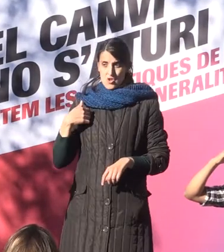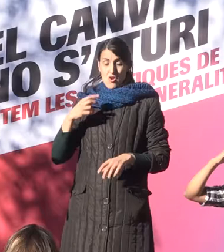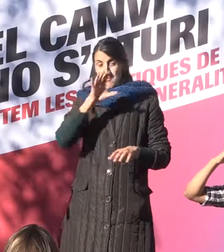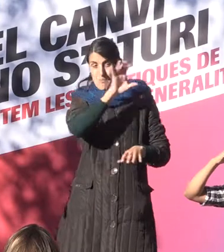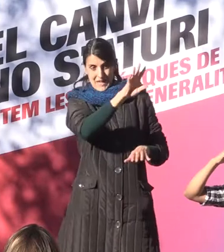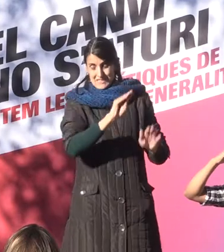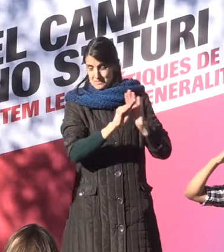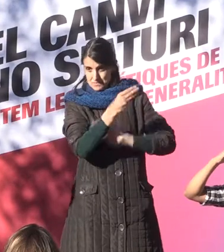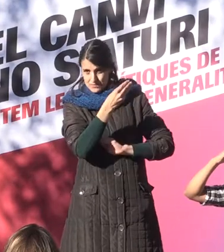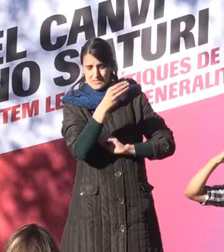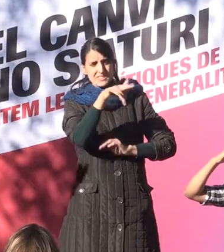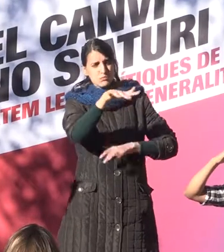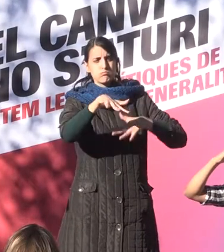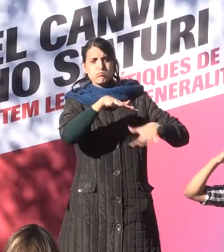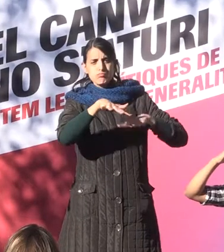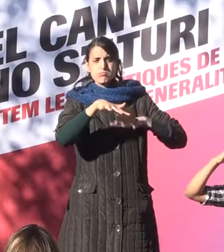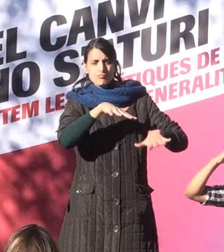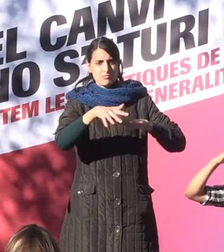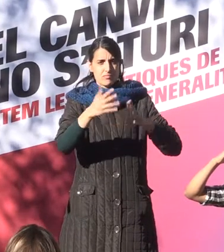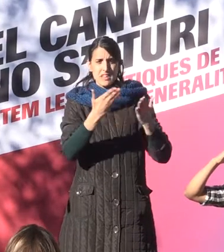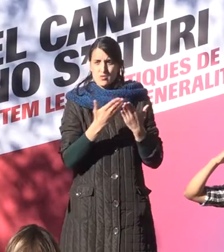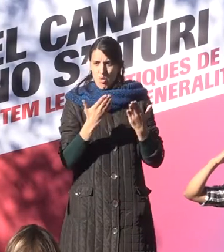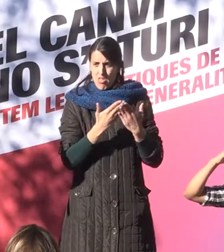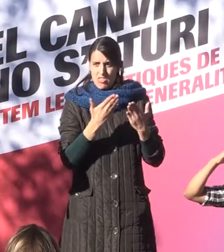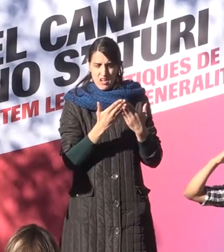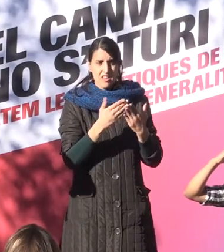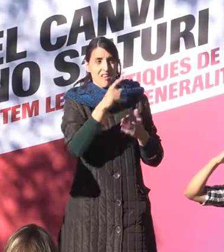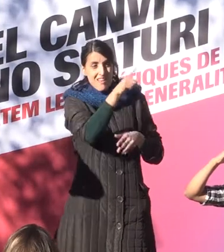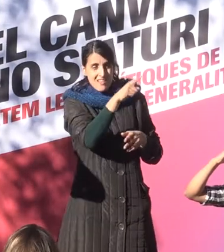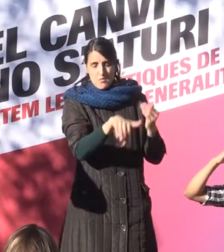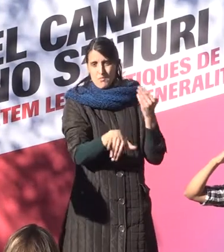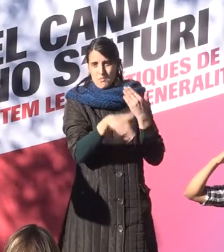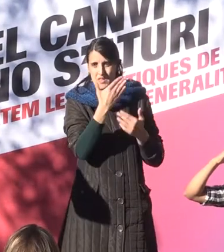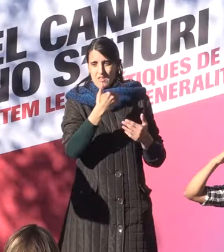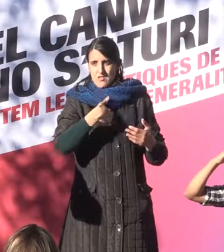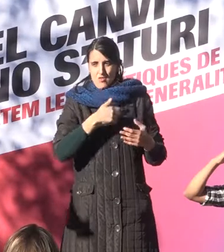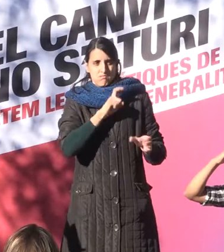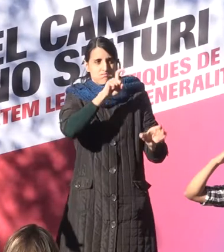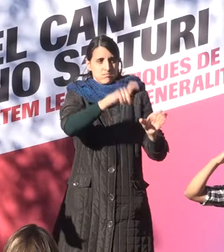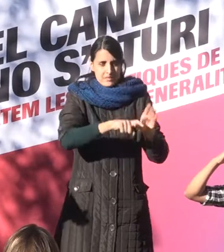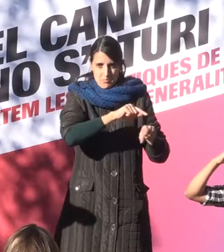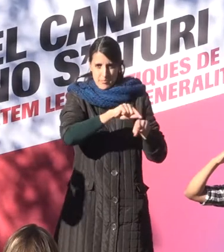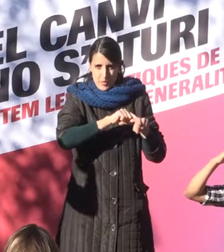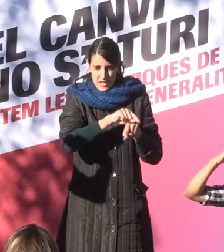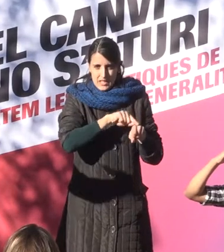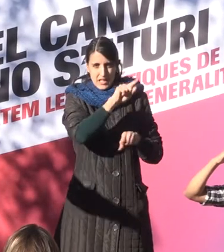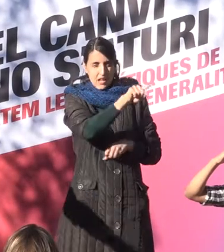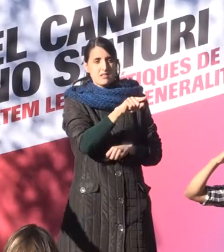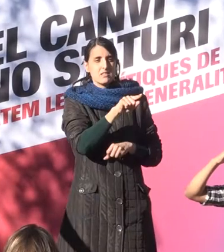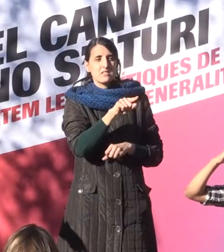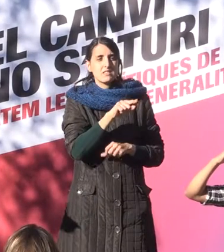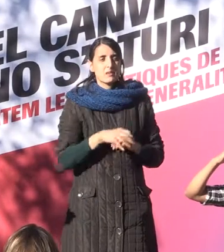país era un activista empecé en el movimiento estudiantil allá y ahí empezó mi militancia política todo en algún